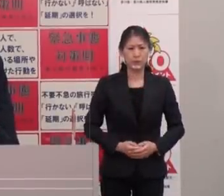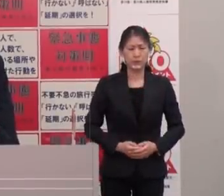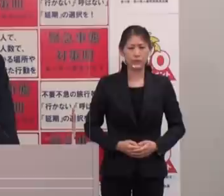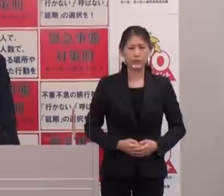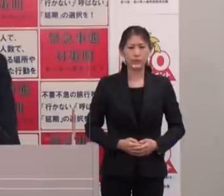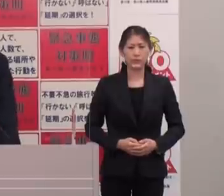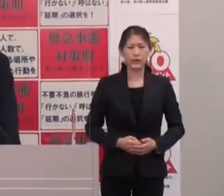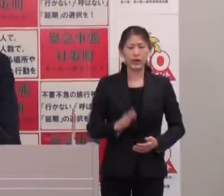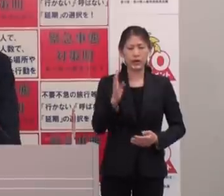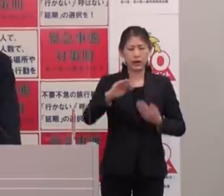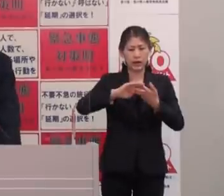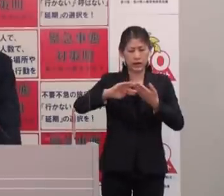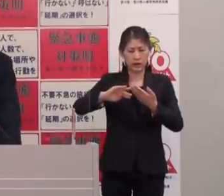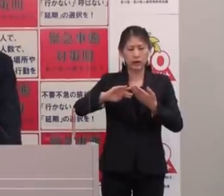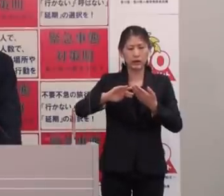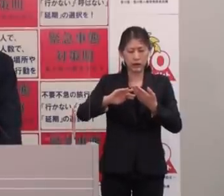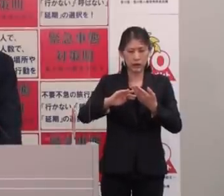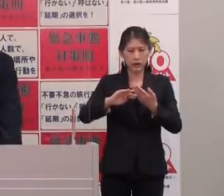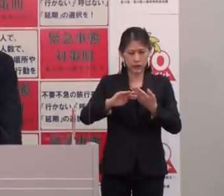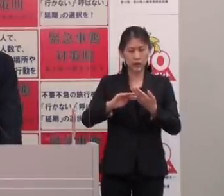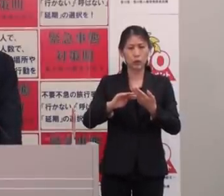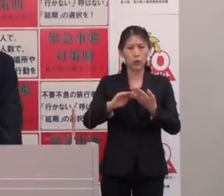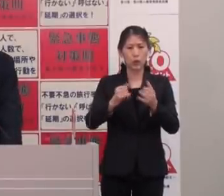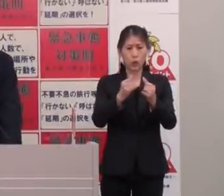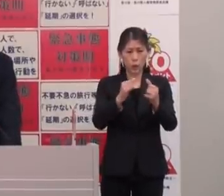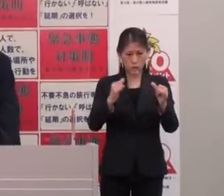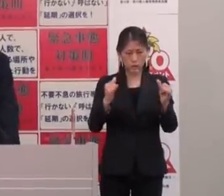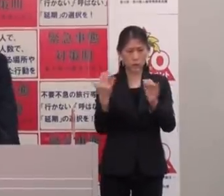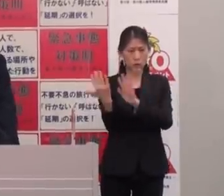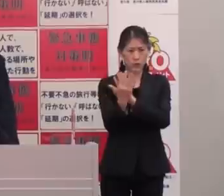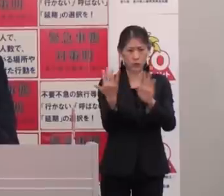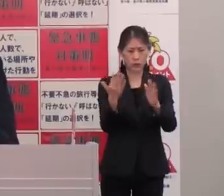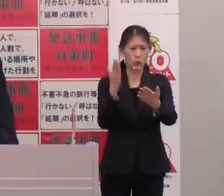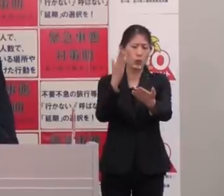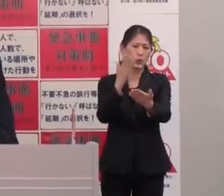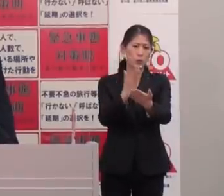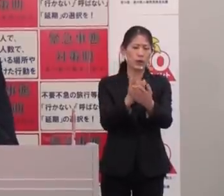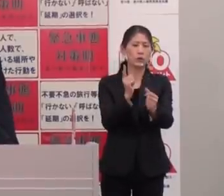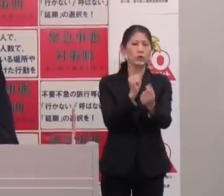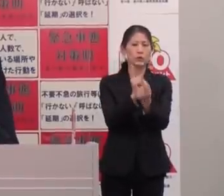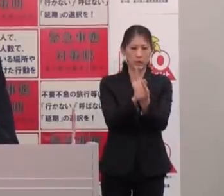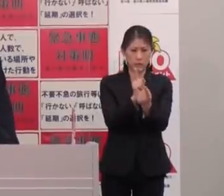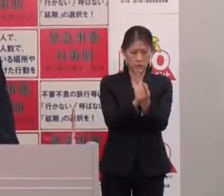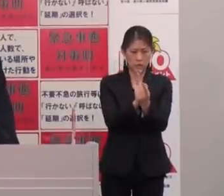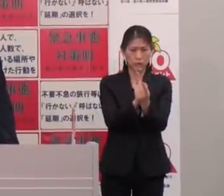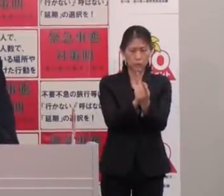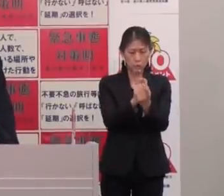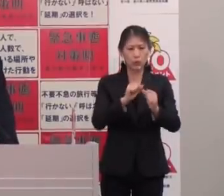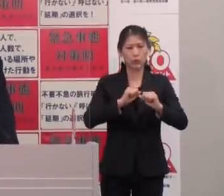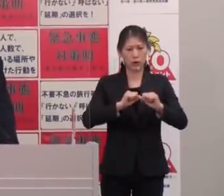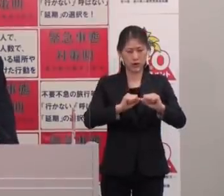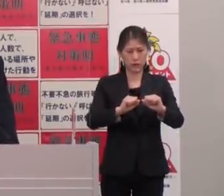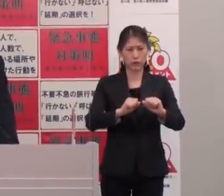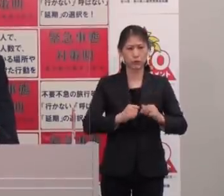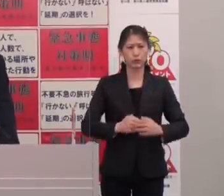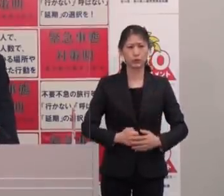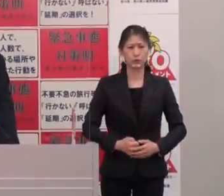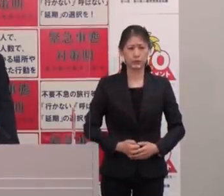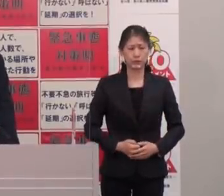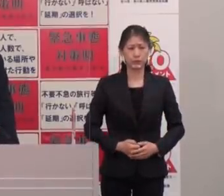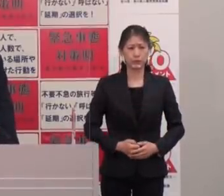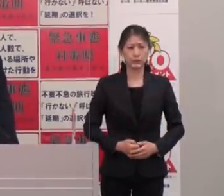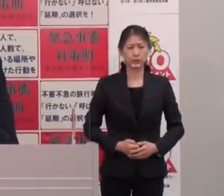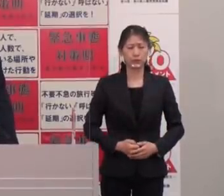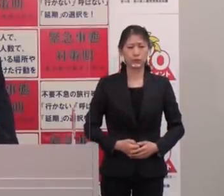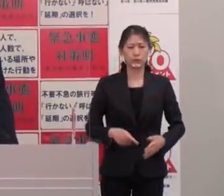県内外、特に県外からの人の流れを抑制するための対策を講じております。県とし